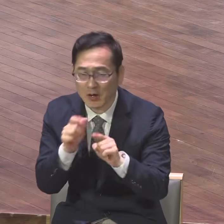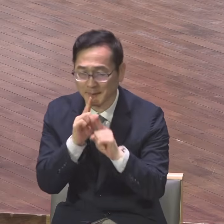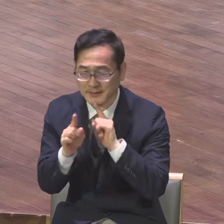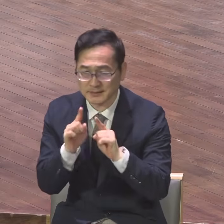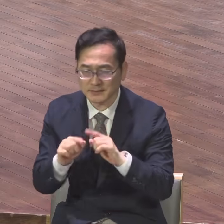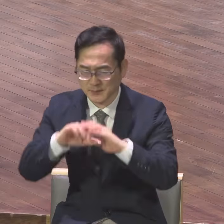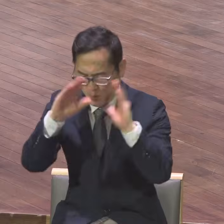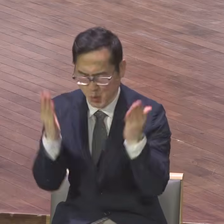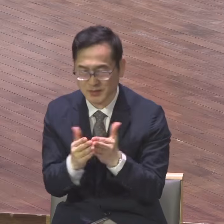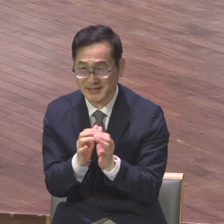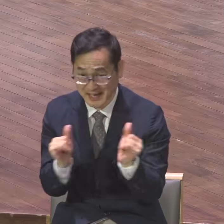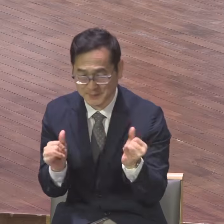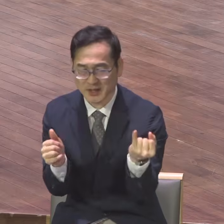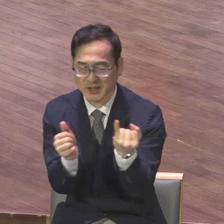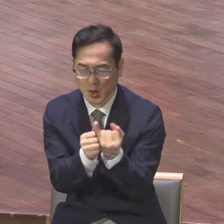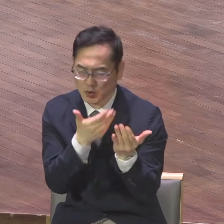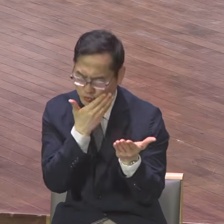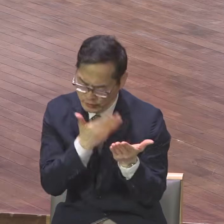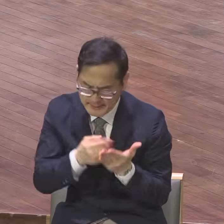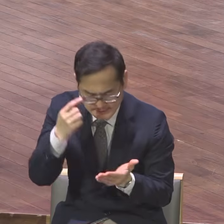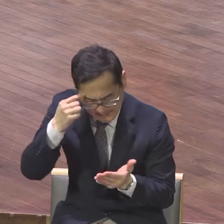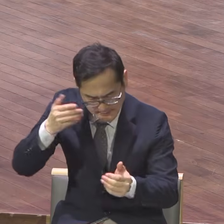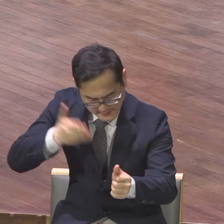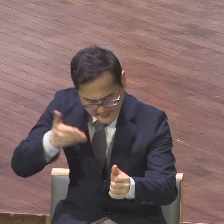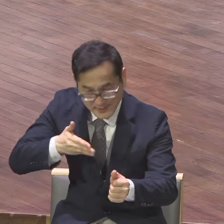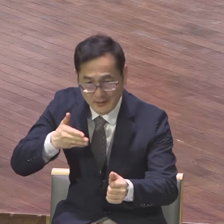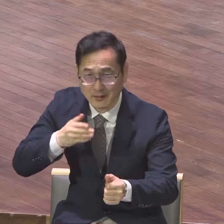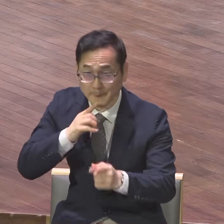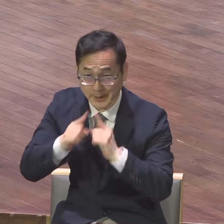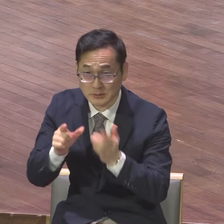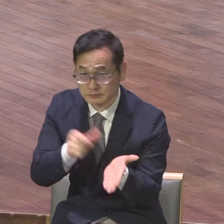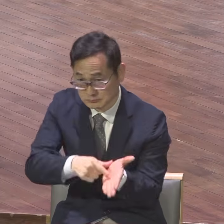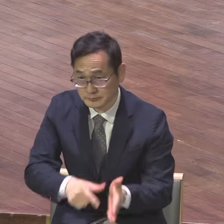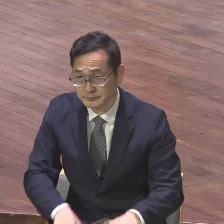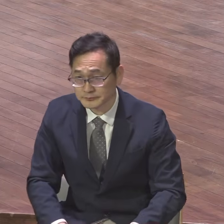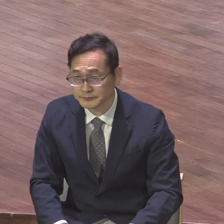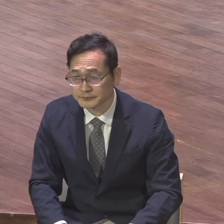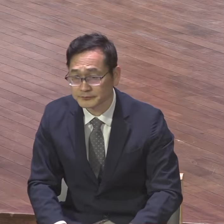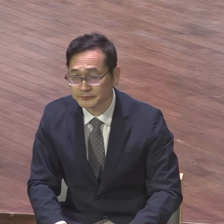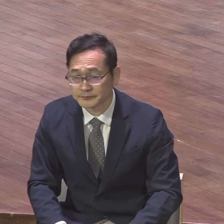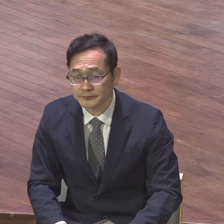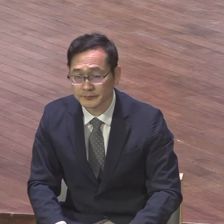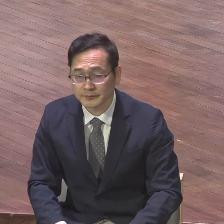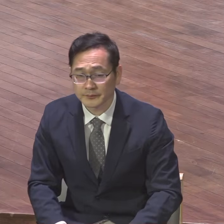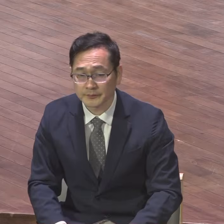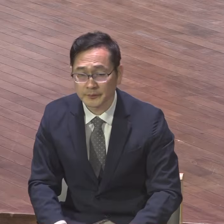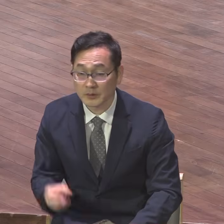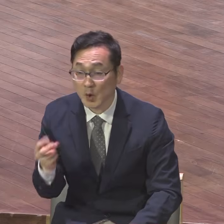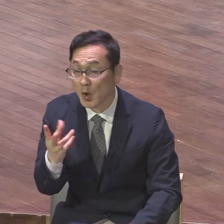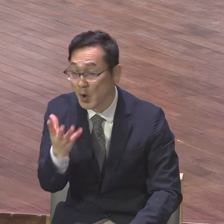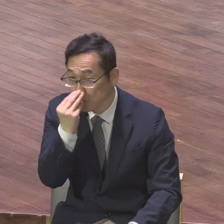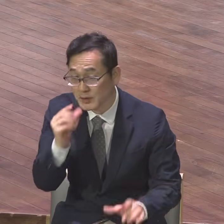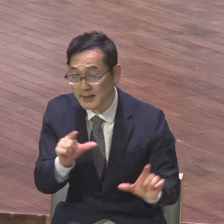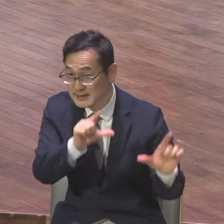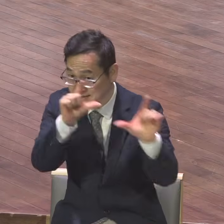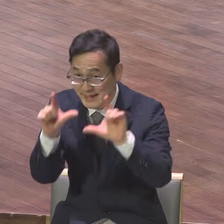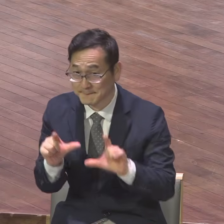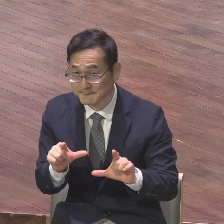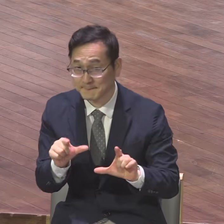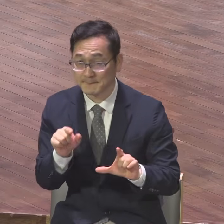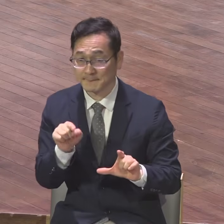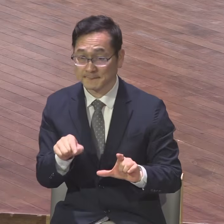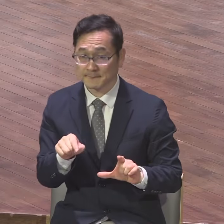사람은 결혼을 귀히 여길지니라 그렇게 말씀했어요. 그리고 우리가 거룩한 삶을 사느냐